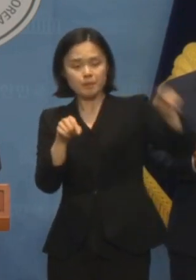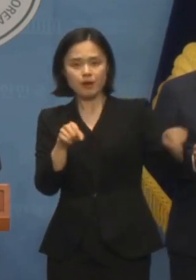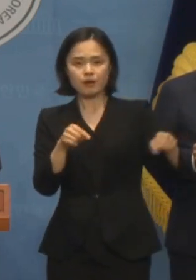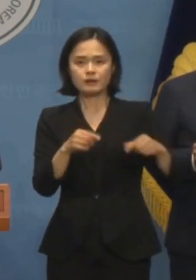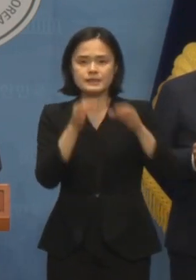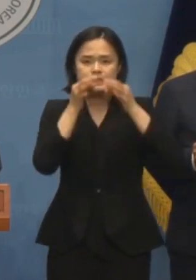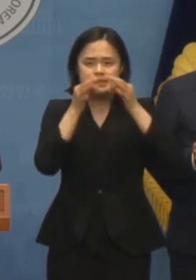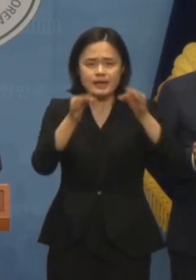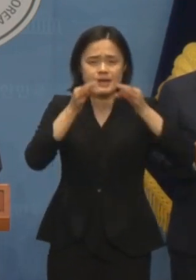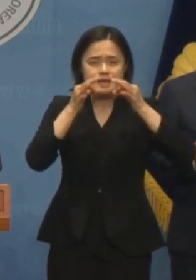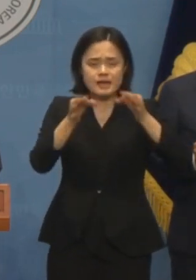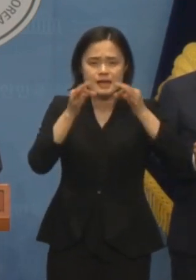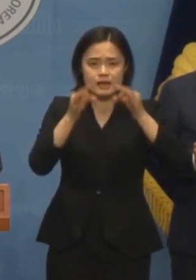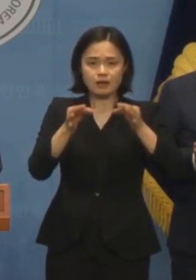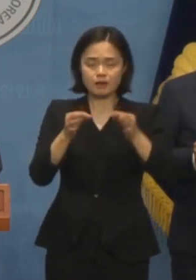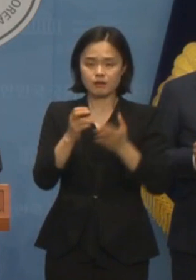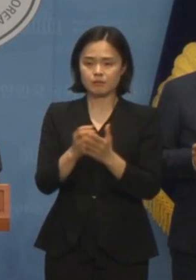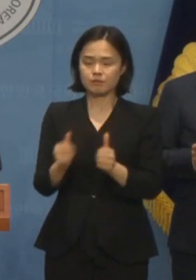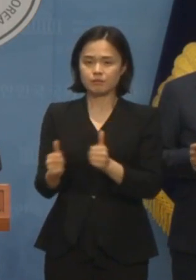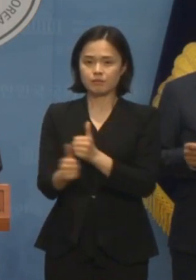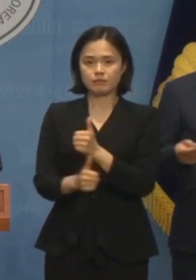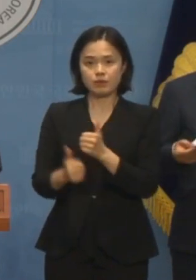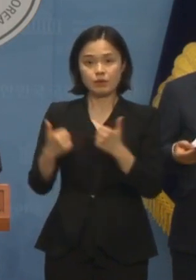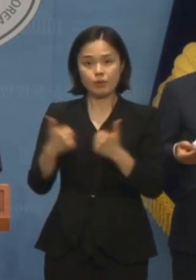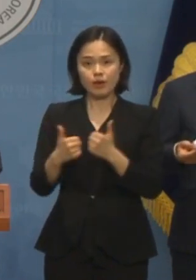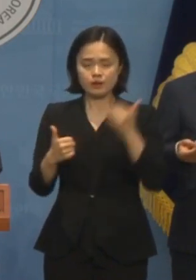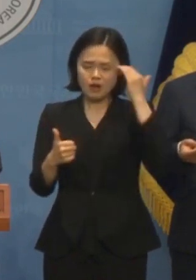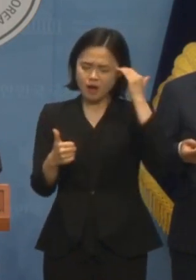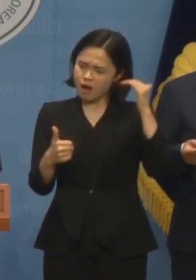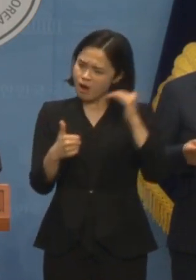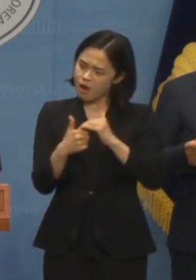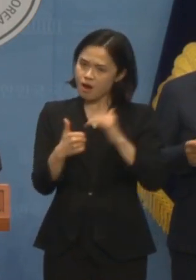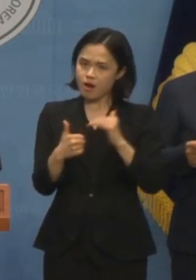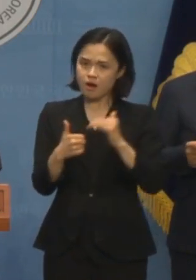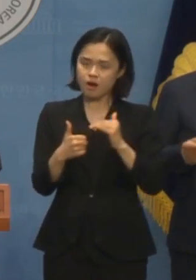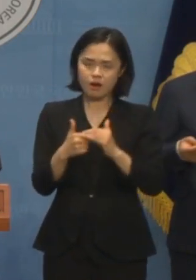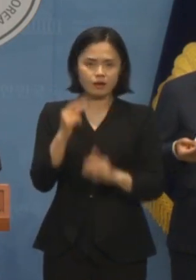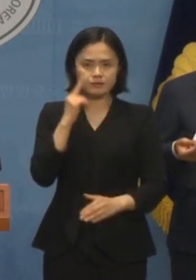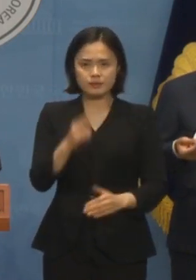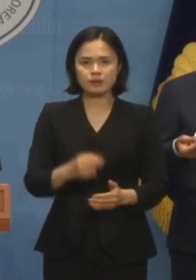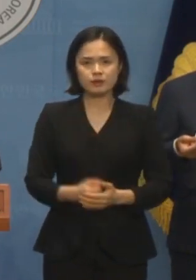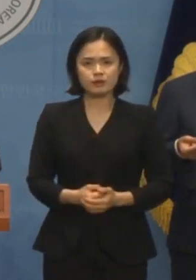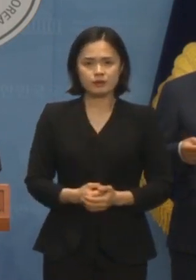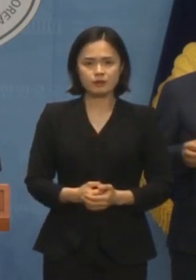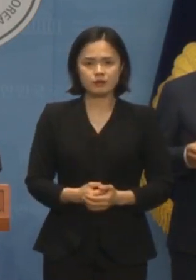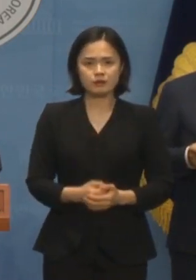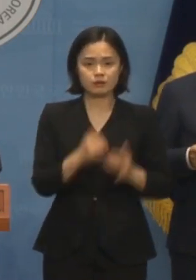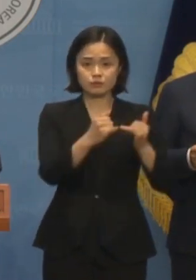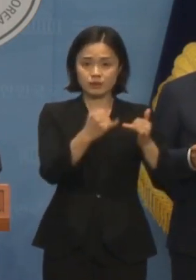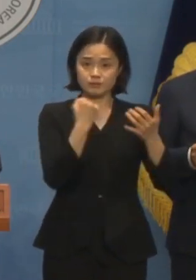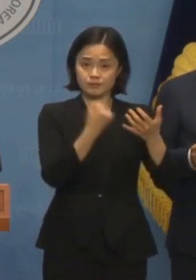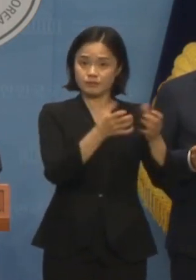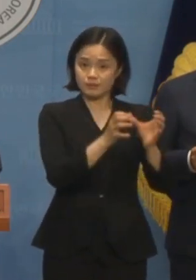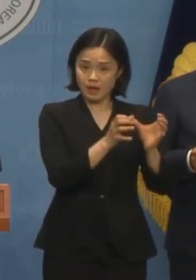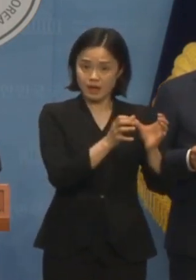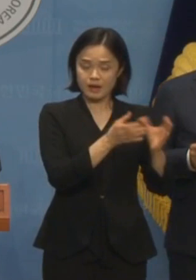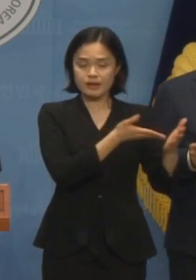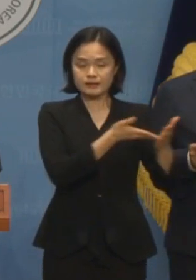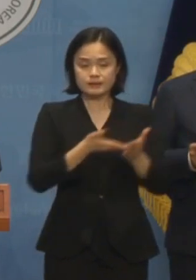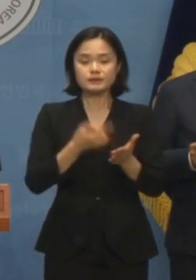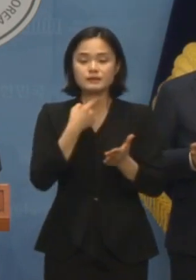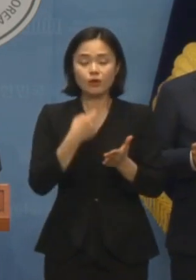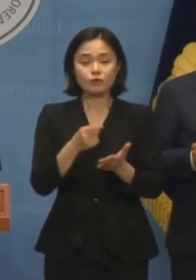피워 법사위 회의 진행을 방해했습니다. 자신들이 제안한 국회